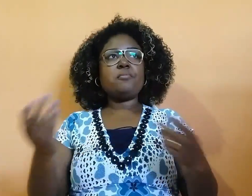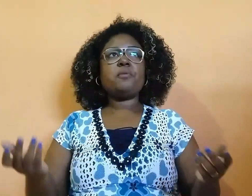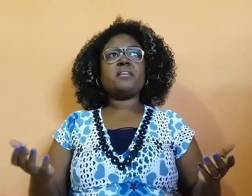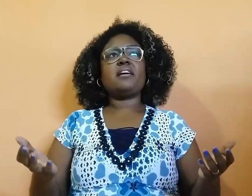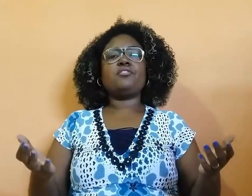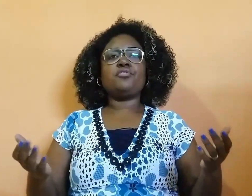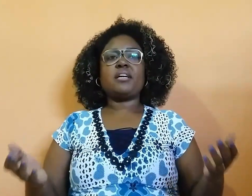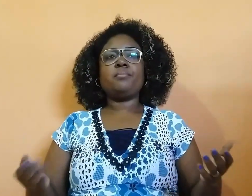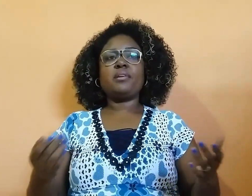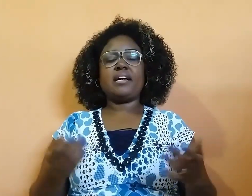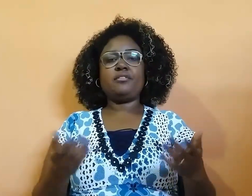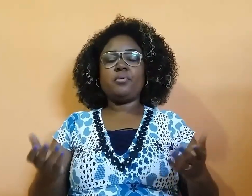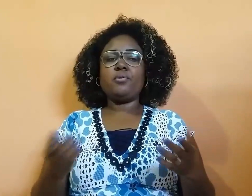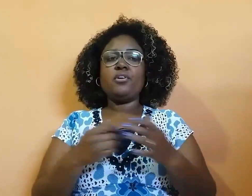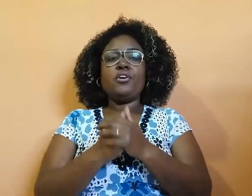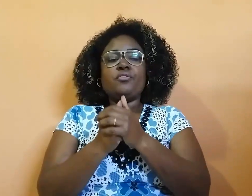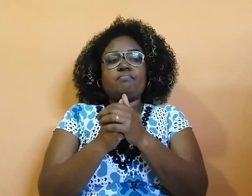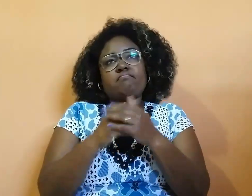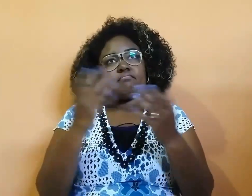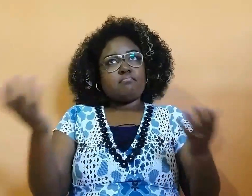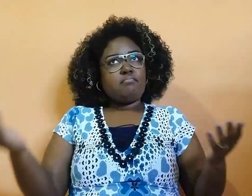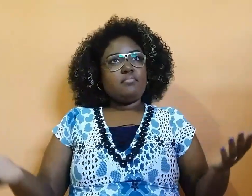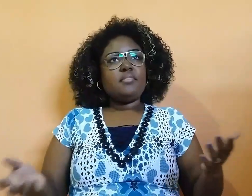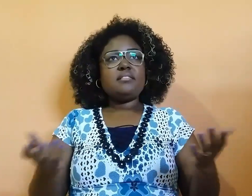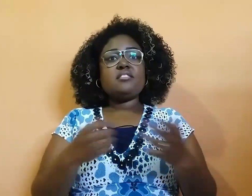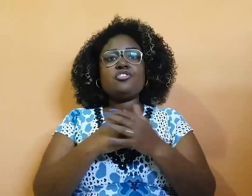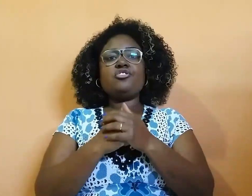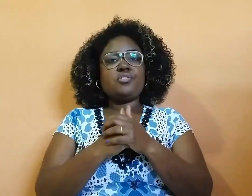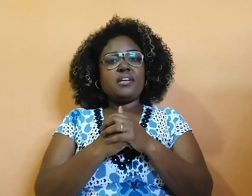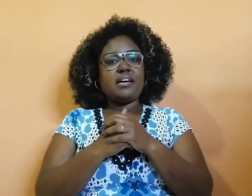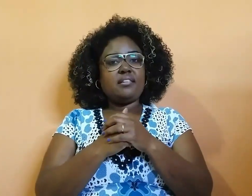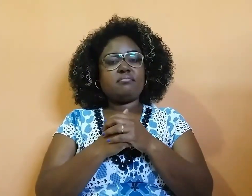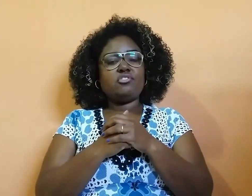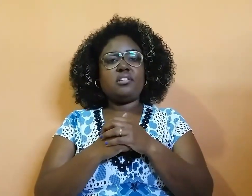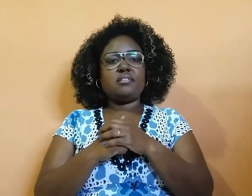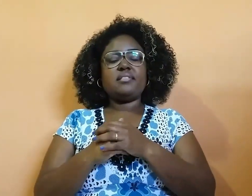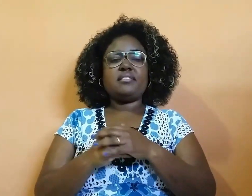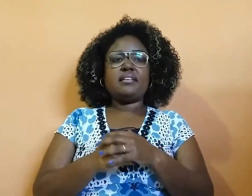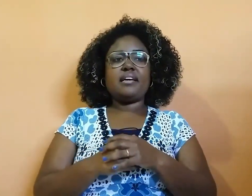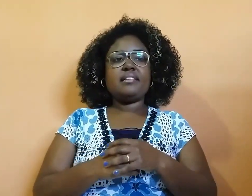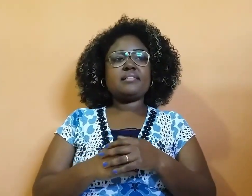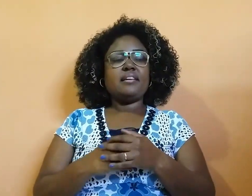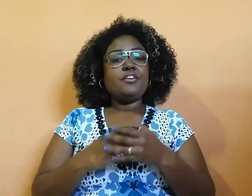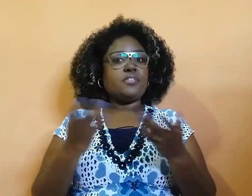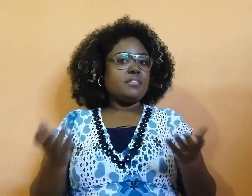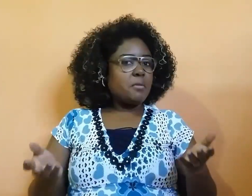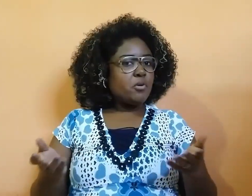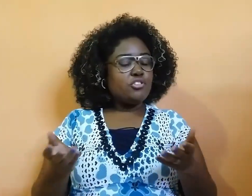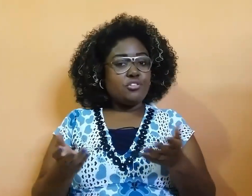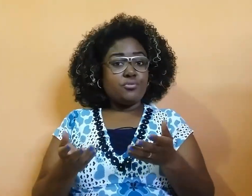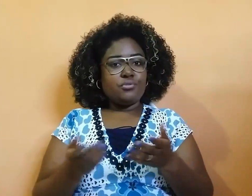como aumentar o vocabulário bom existe dicionário de língua de sinais você também pode no